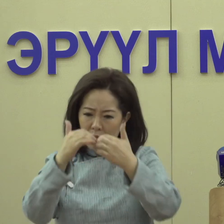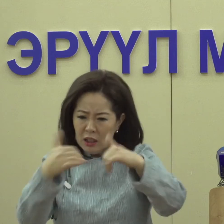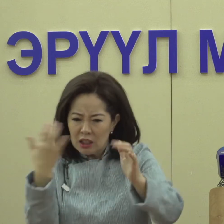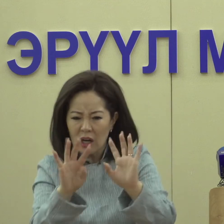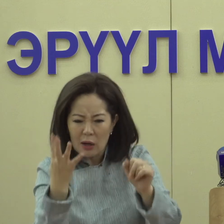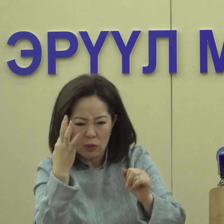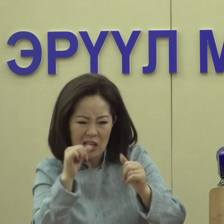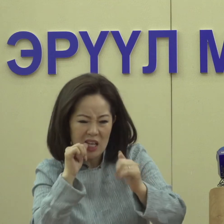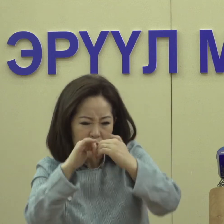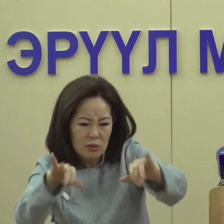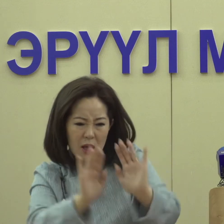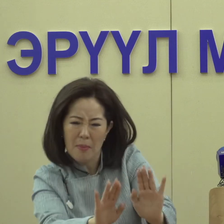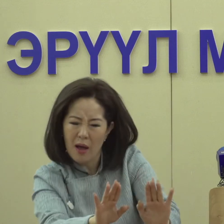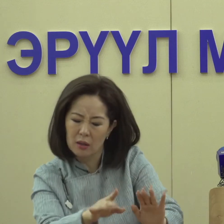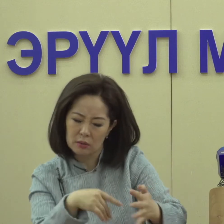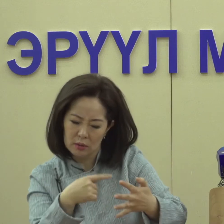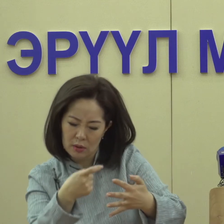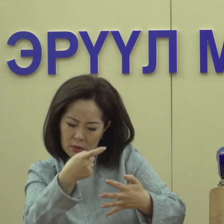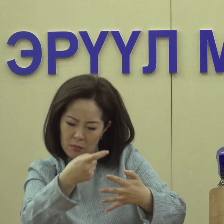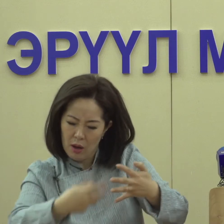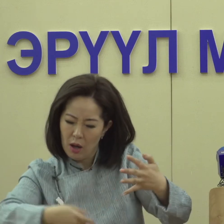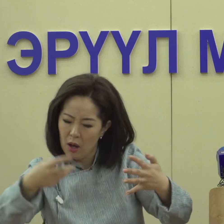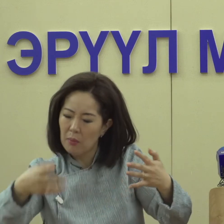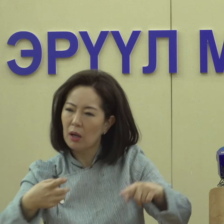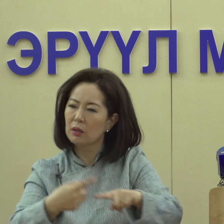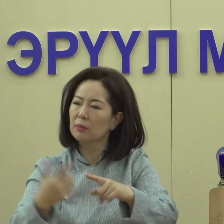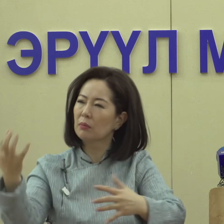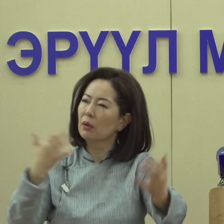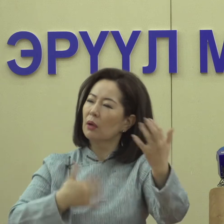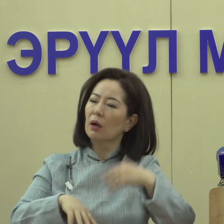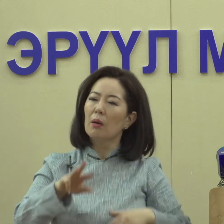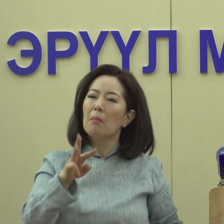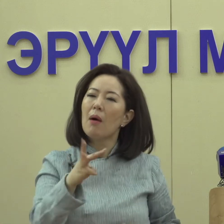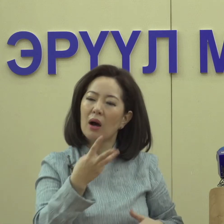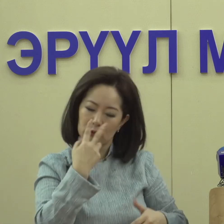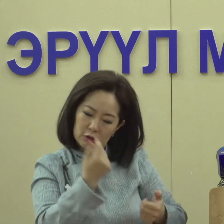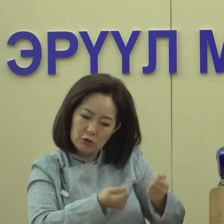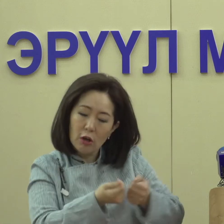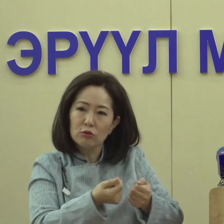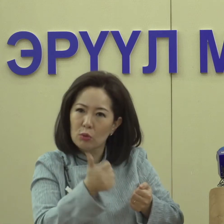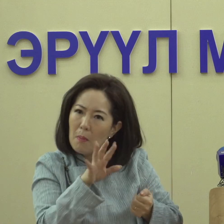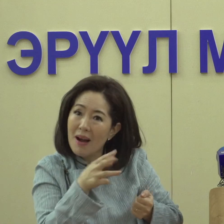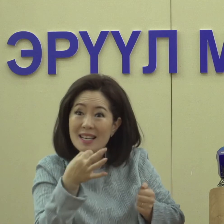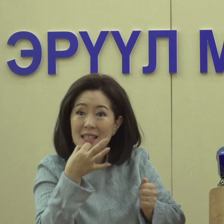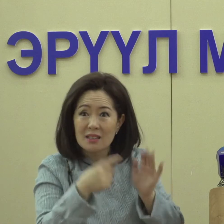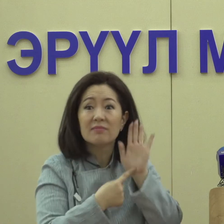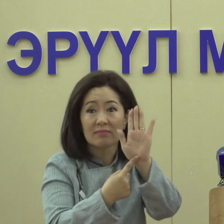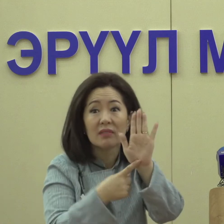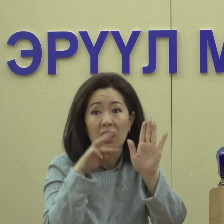горим цаашдаа ингээд нэмэгдээд явах ийм зохицуулалттай болж байна гэдгийг бас урьчлаа та бүхэндээ хэлмээр